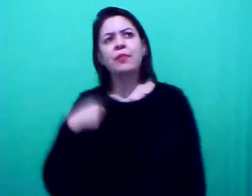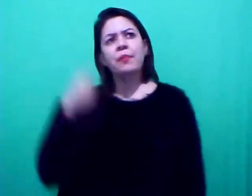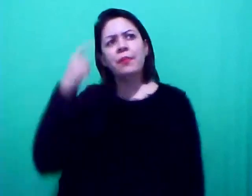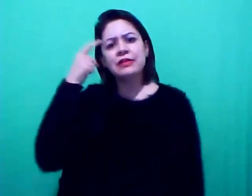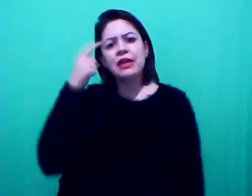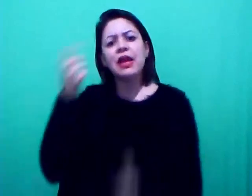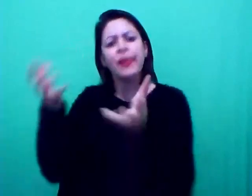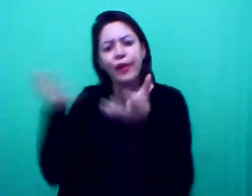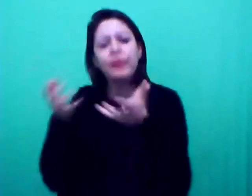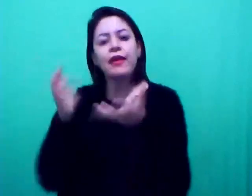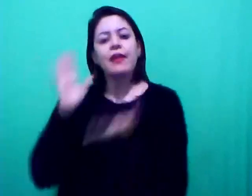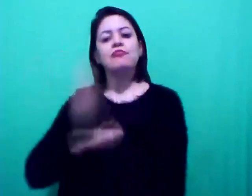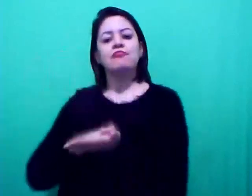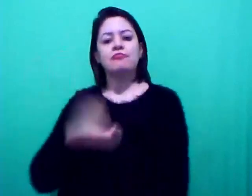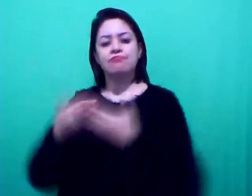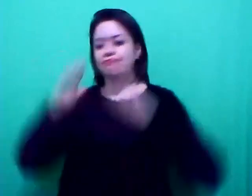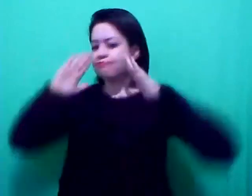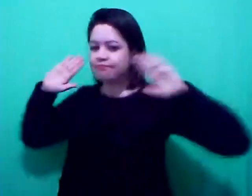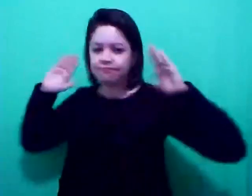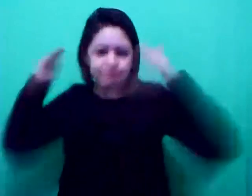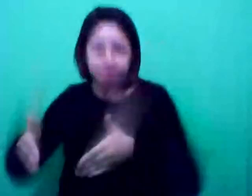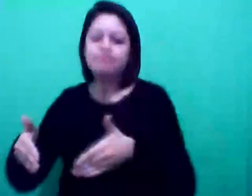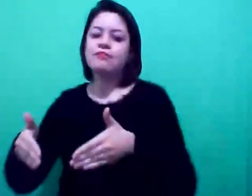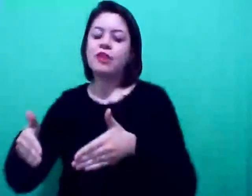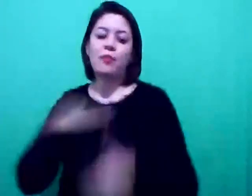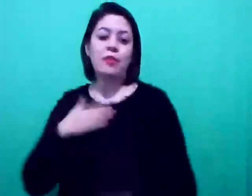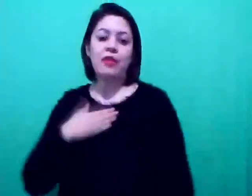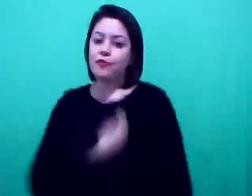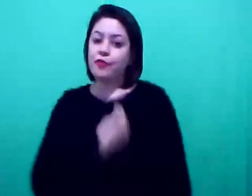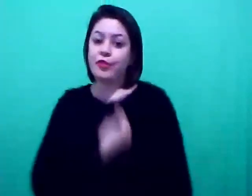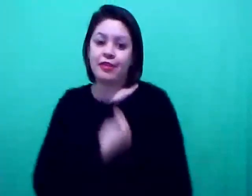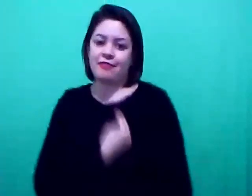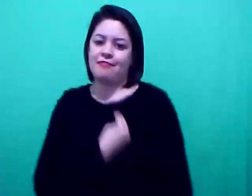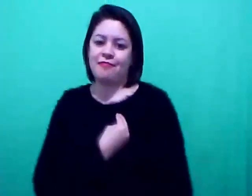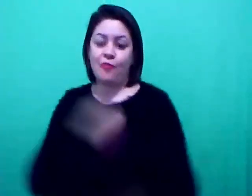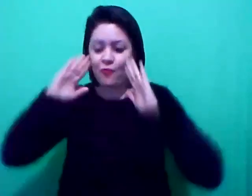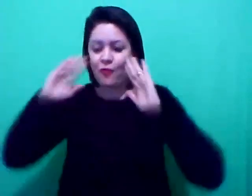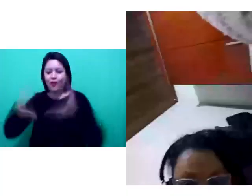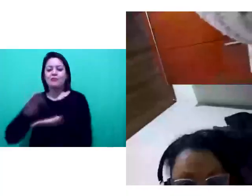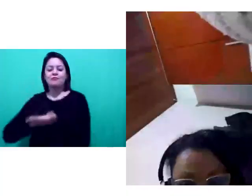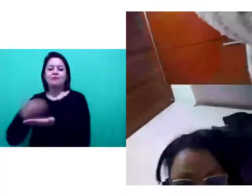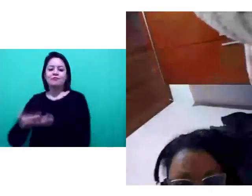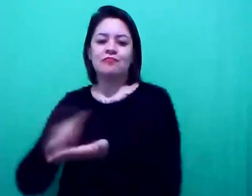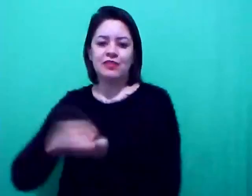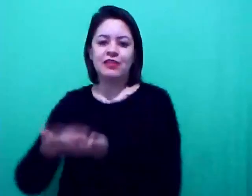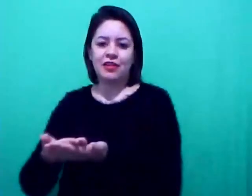Aí depois eu pensei que eu queria, né, me especializar na língua de sinais, que o meu foco seria